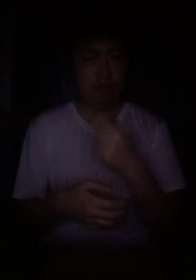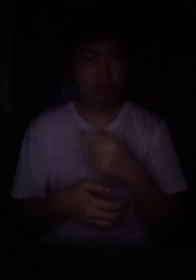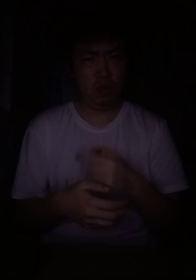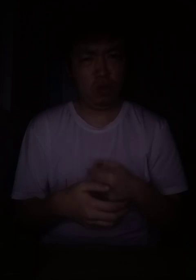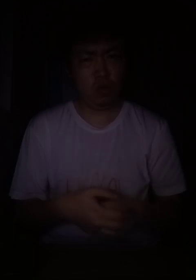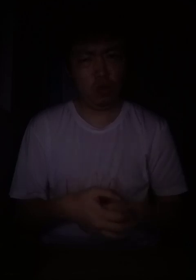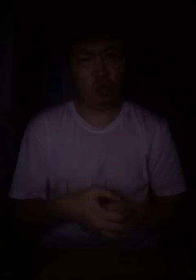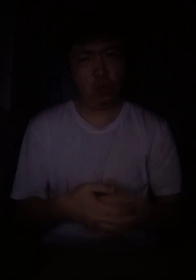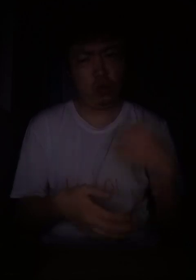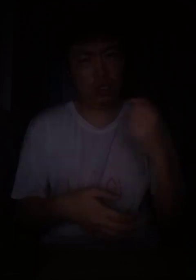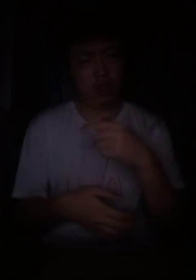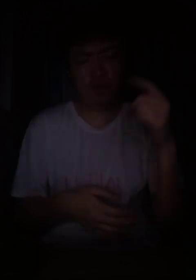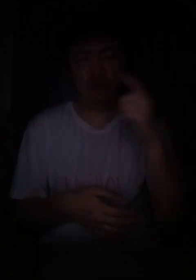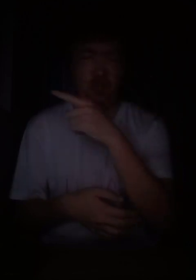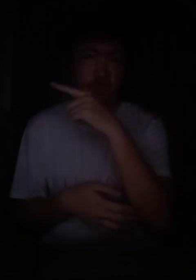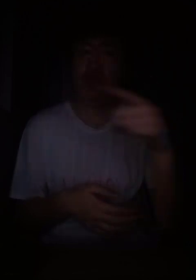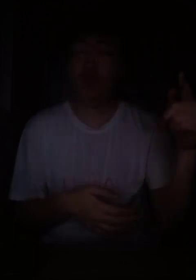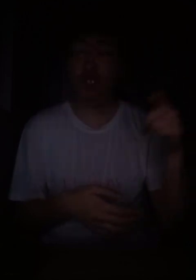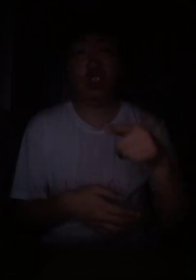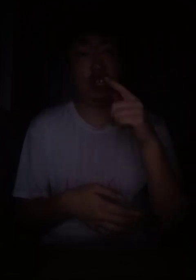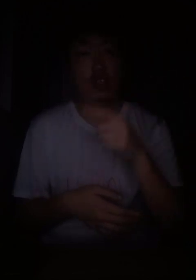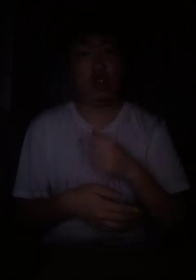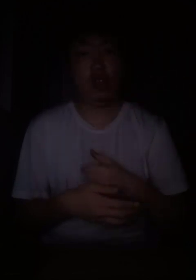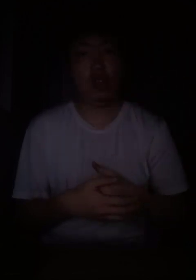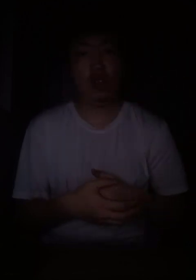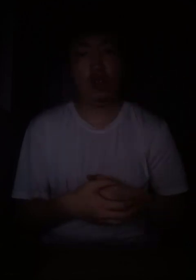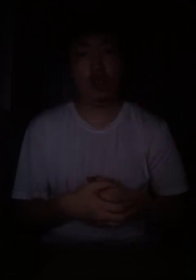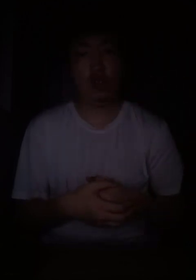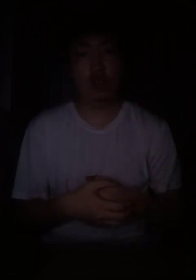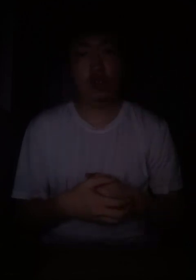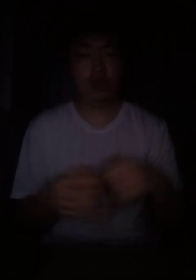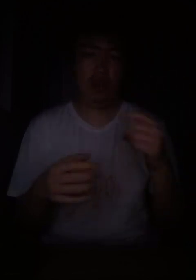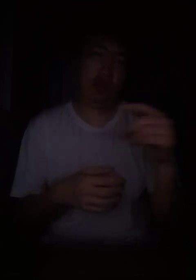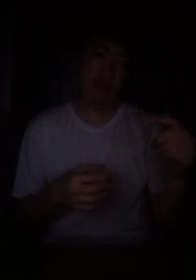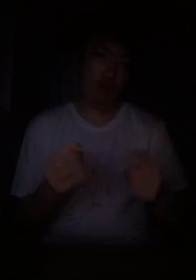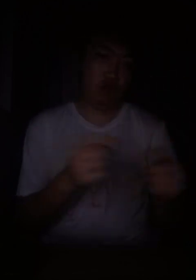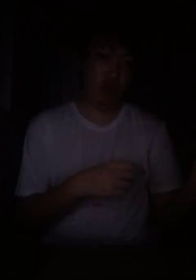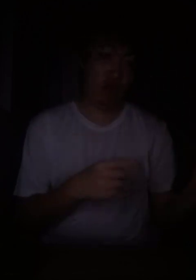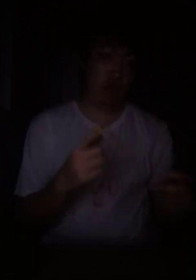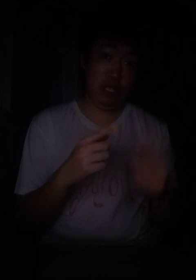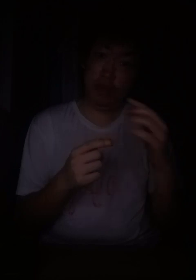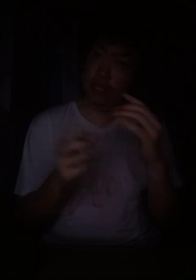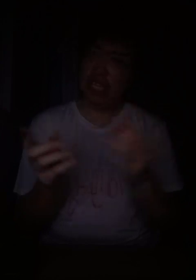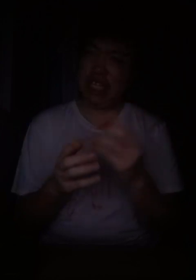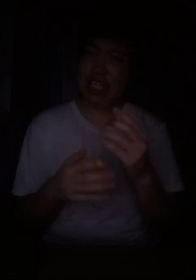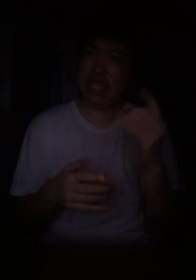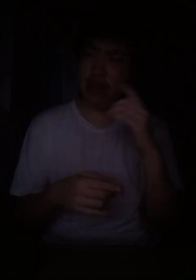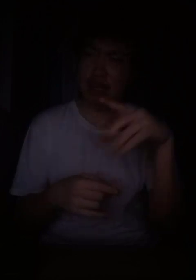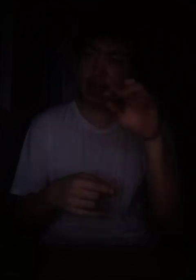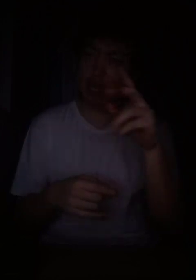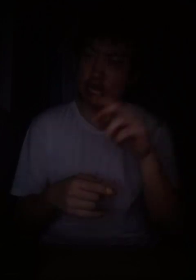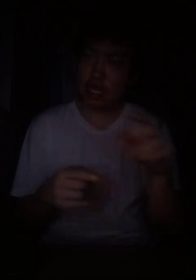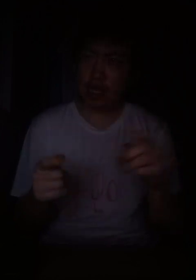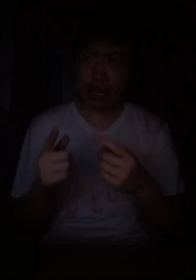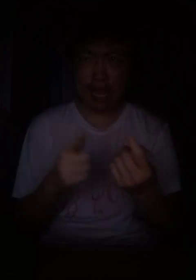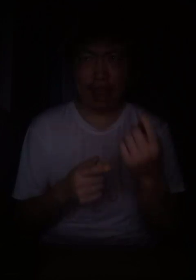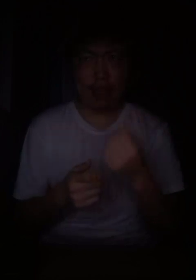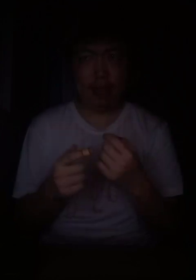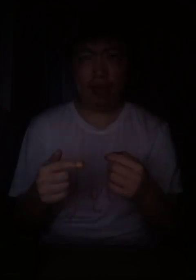회장님들도 투견을 하시고 있고요. 네. 보통 투견판, 억대 투견판들을 보면은 수십 대의 위조 차량들이 산속으로 들어가는 경우들을